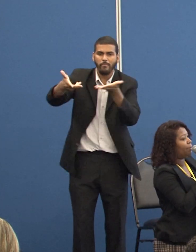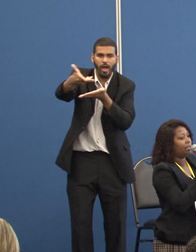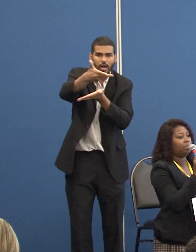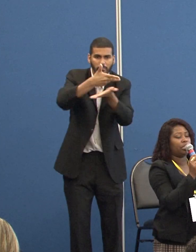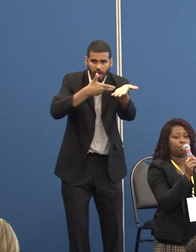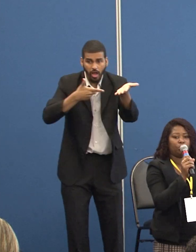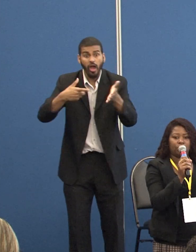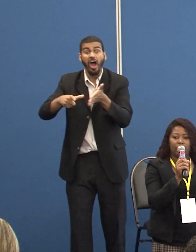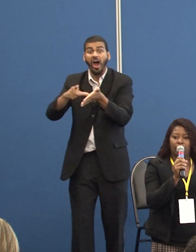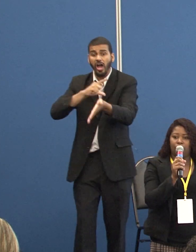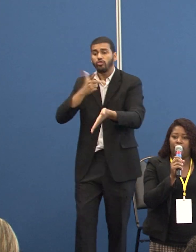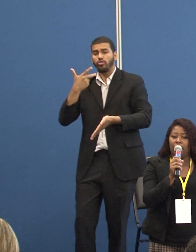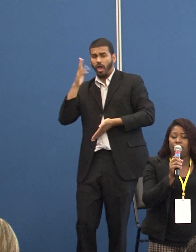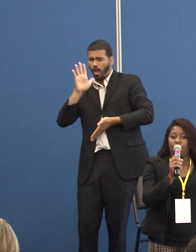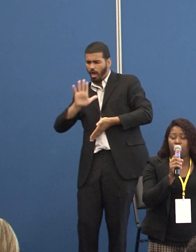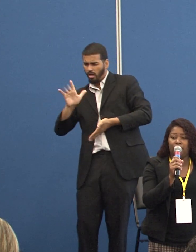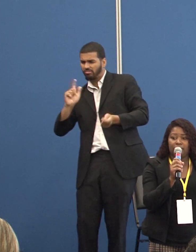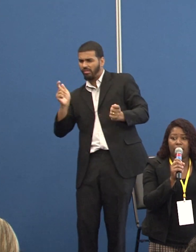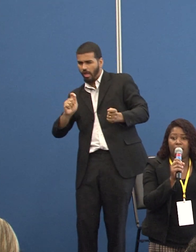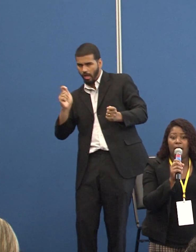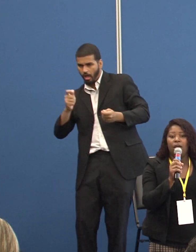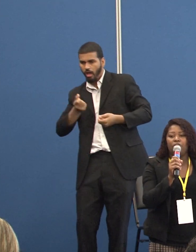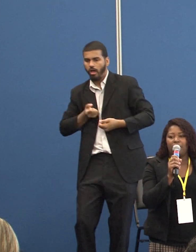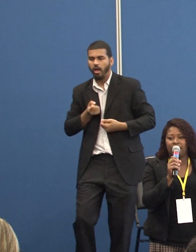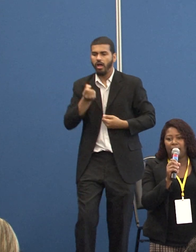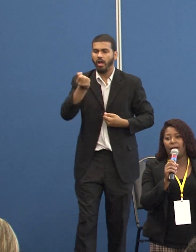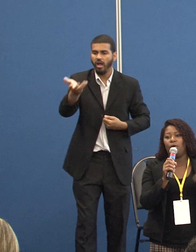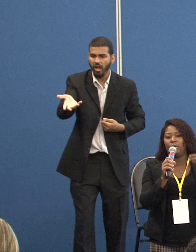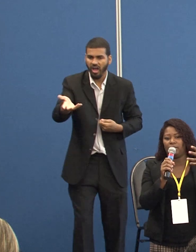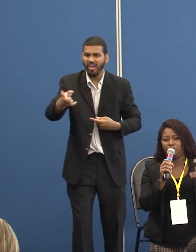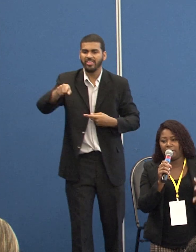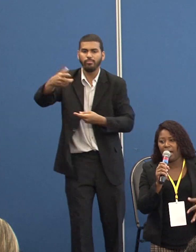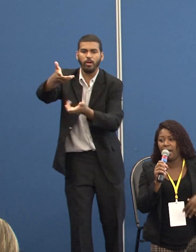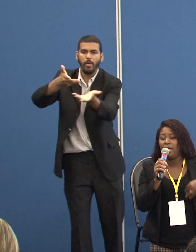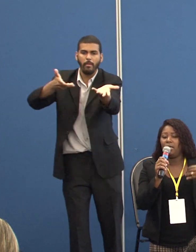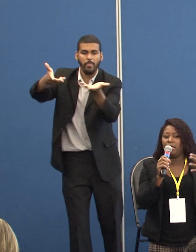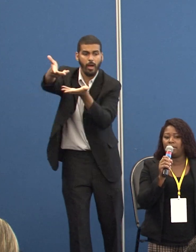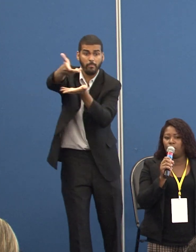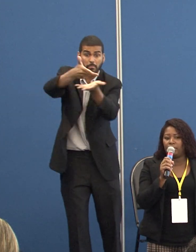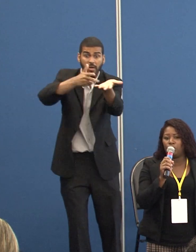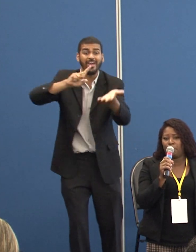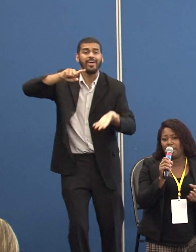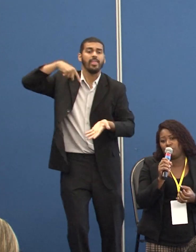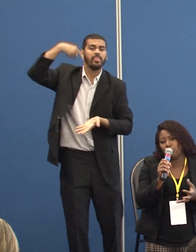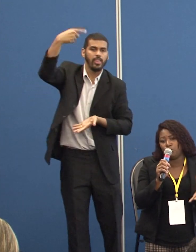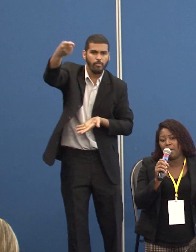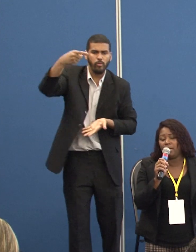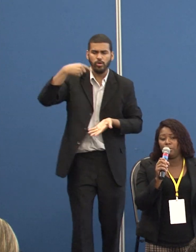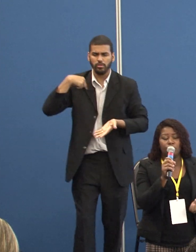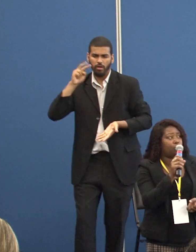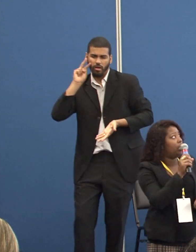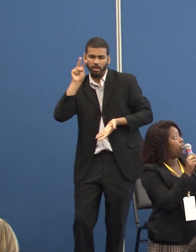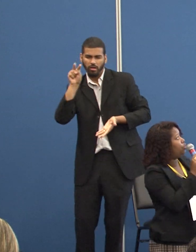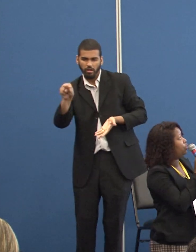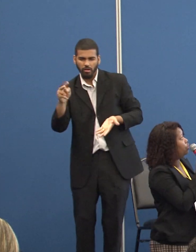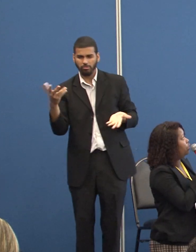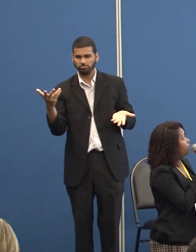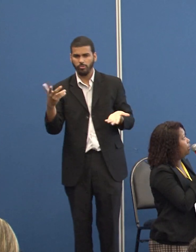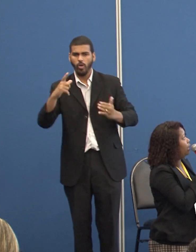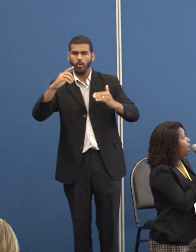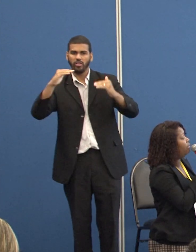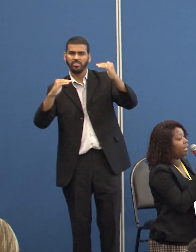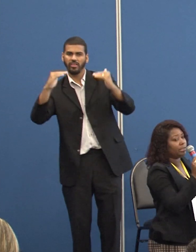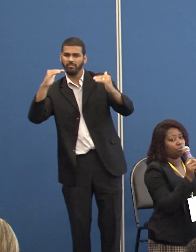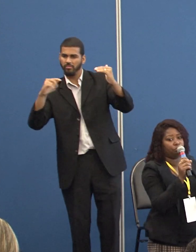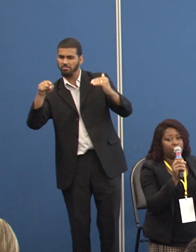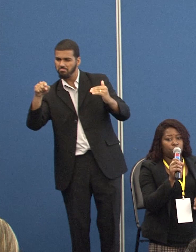isso, dependendo da resposta que ele me fornecer, eu classificar e executar os parâmetros